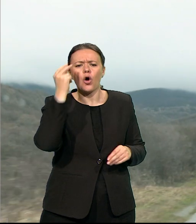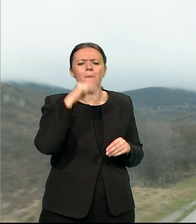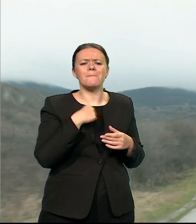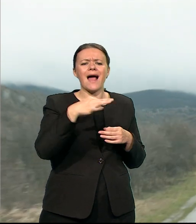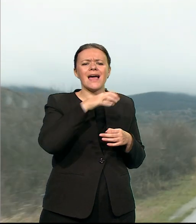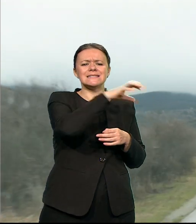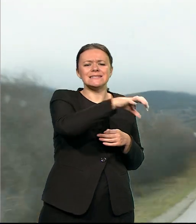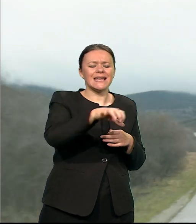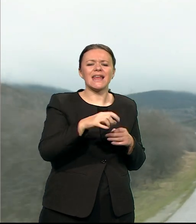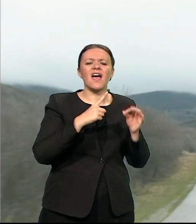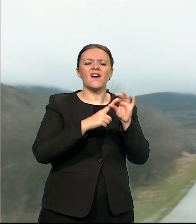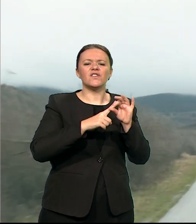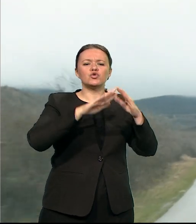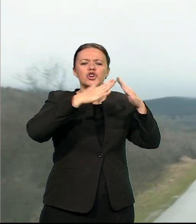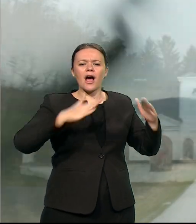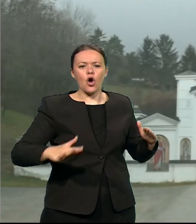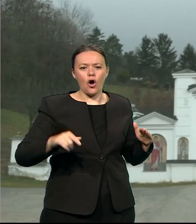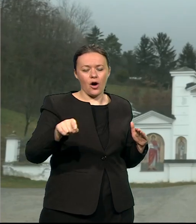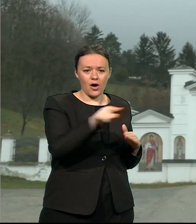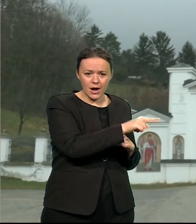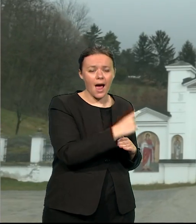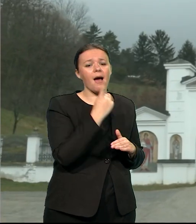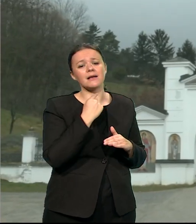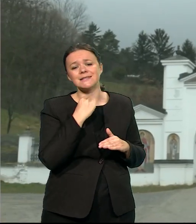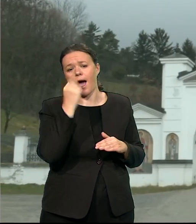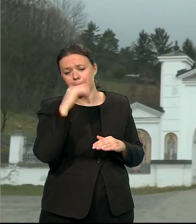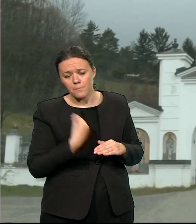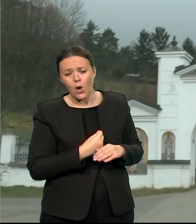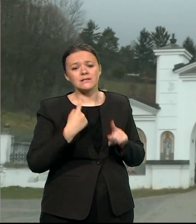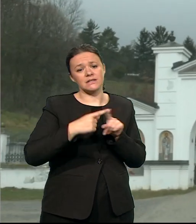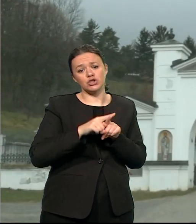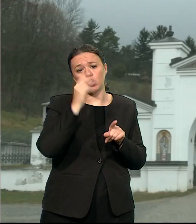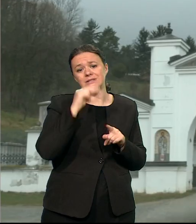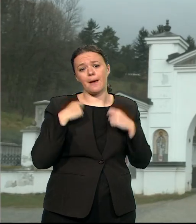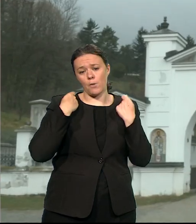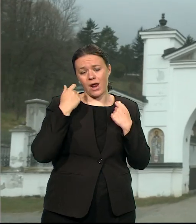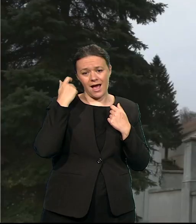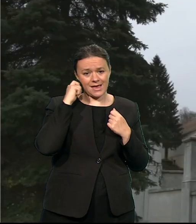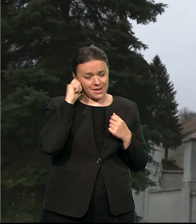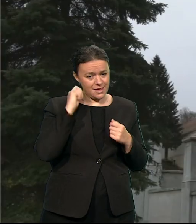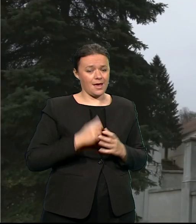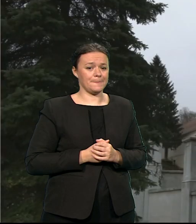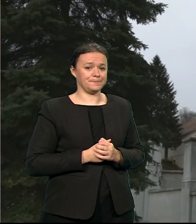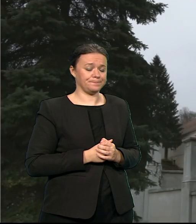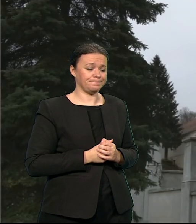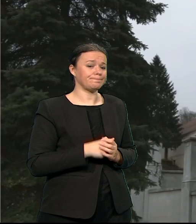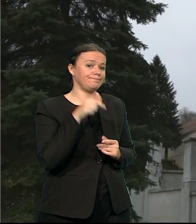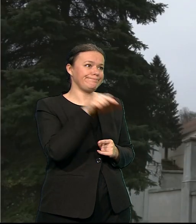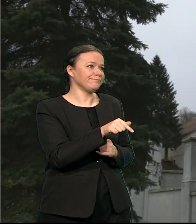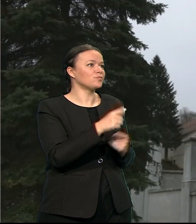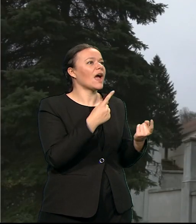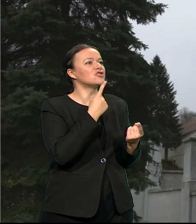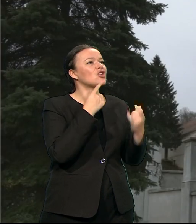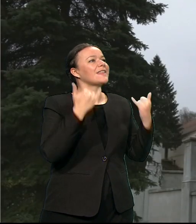kojima tihuju monasi i monahinje. Dakle, Frušku goru danas zovu Srpskim Atosom, odnosno Srpskom Svetom